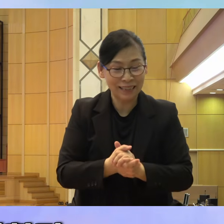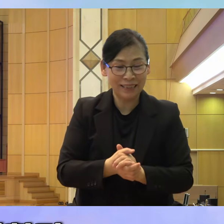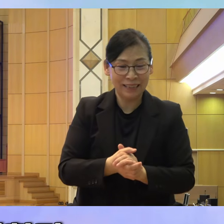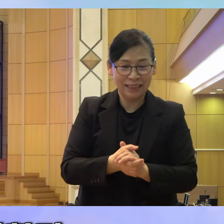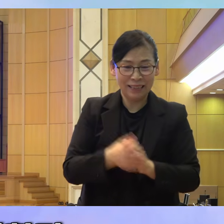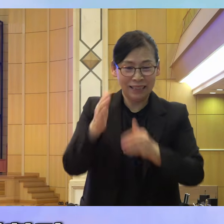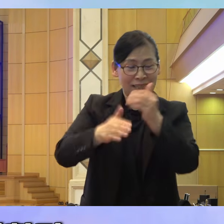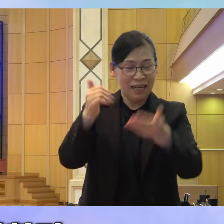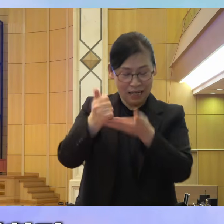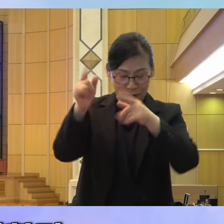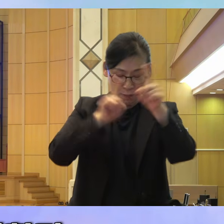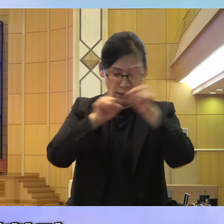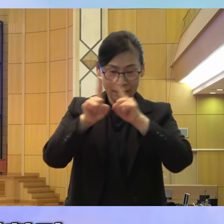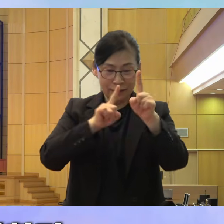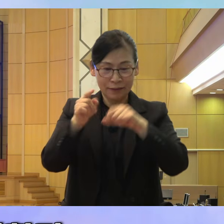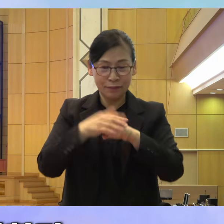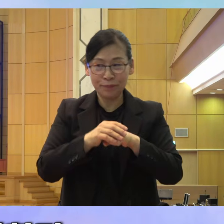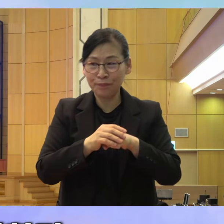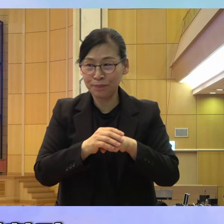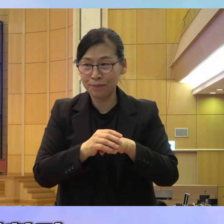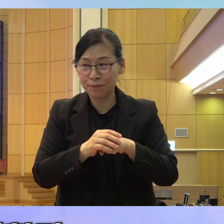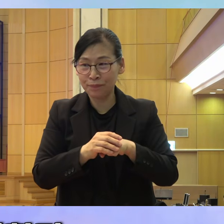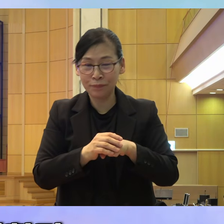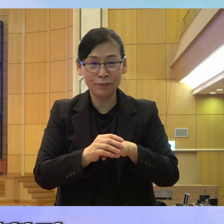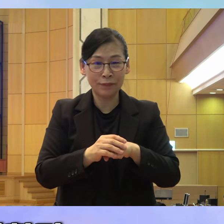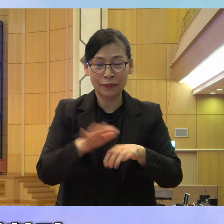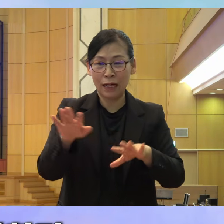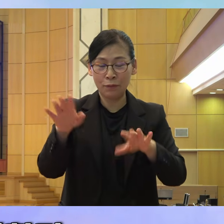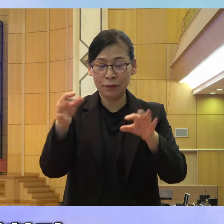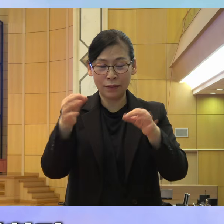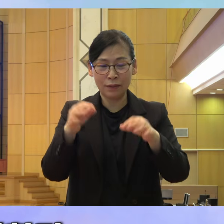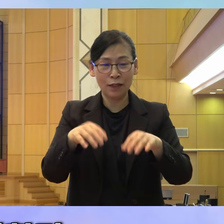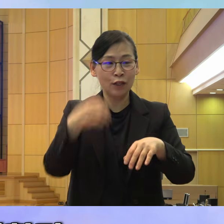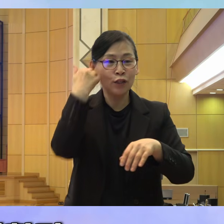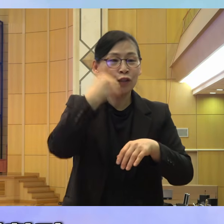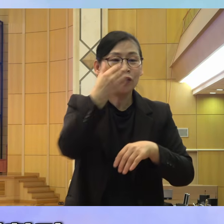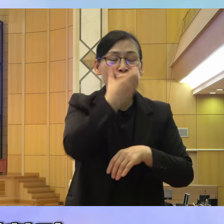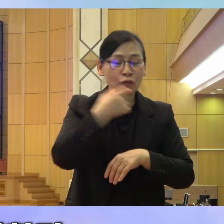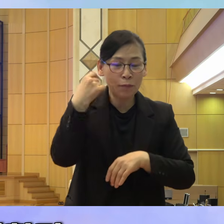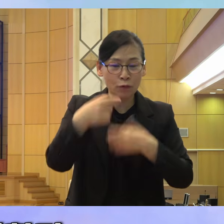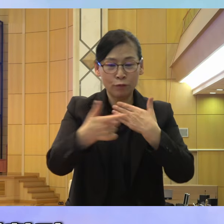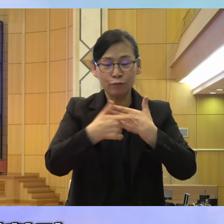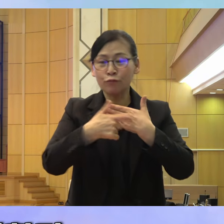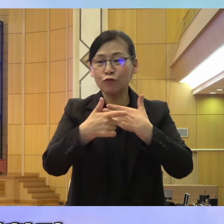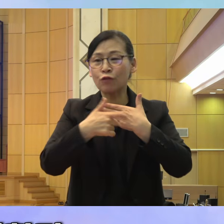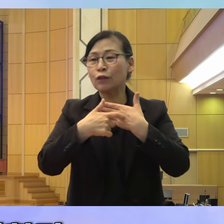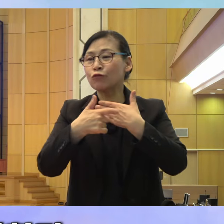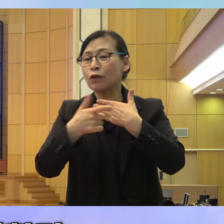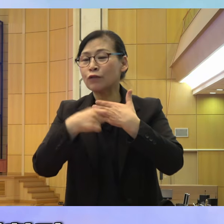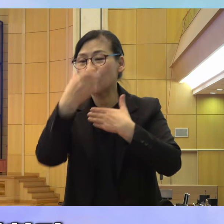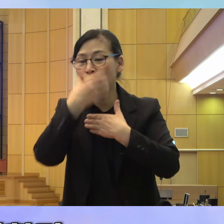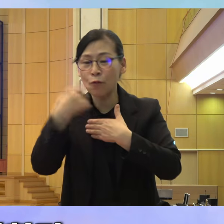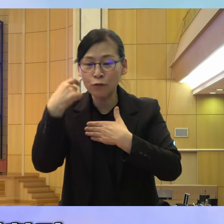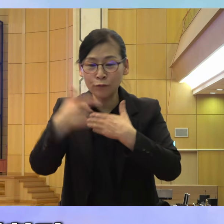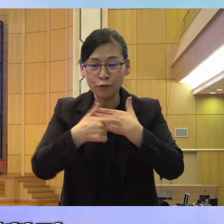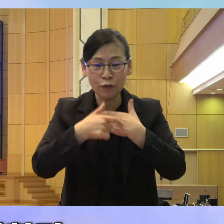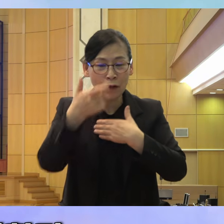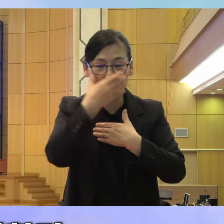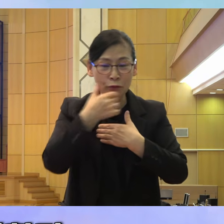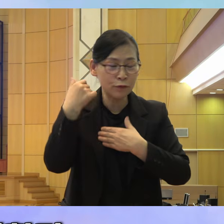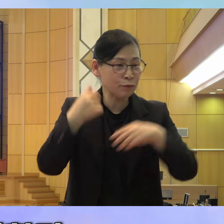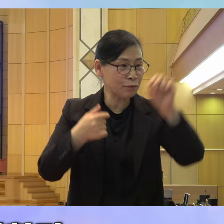네, 하나님 말씀은 누가복음 16장 25절 말씀입니다.